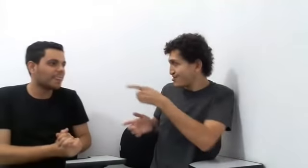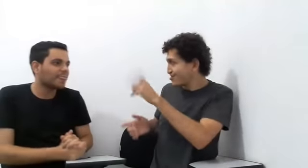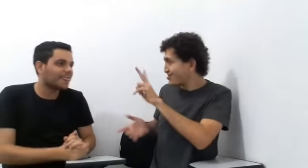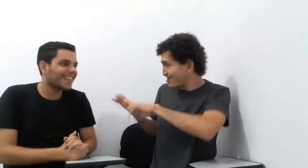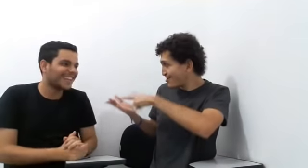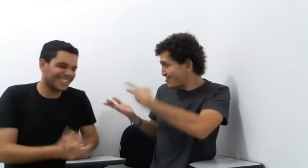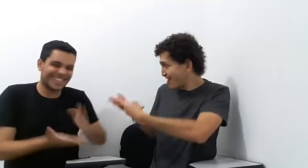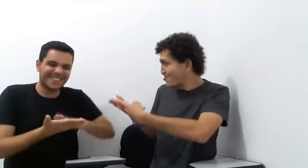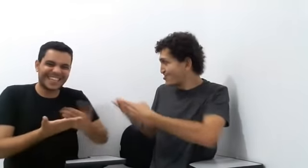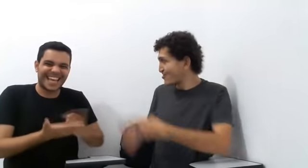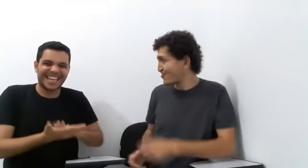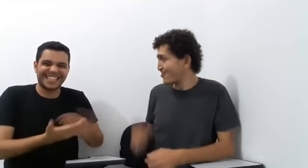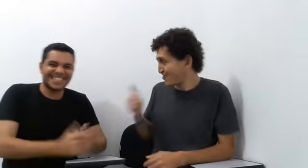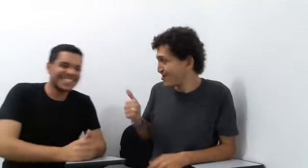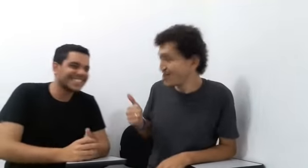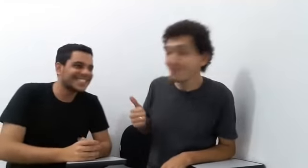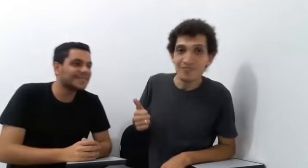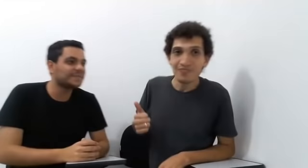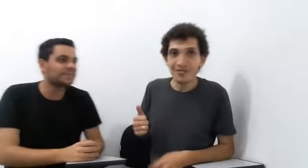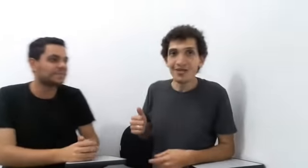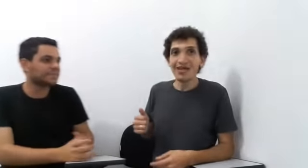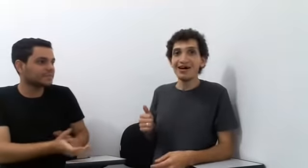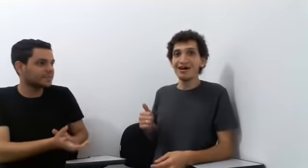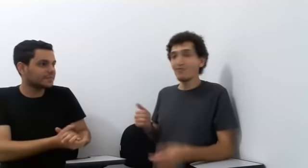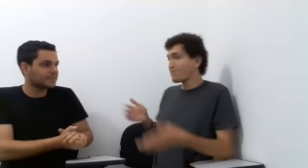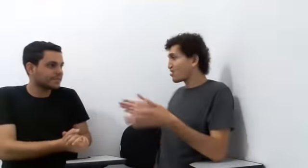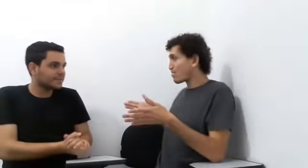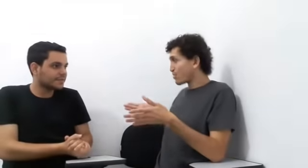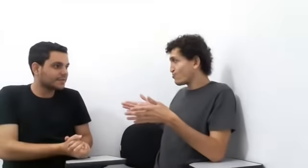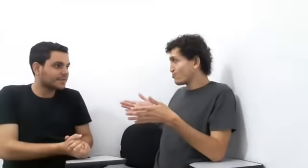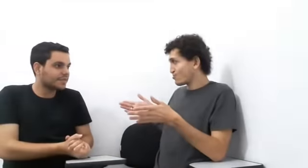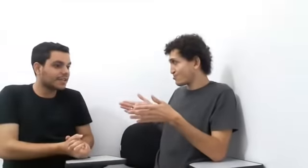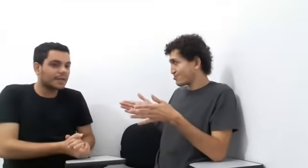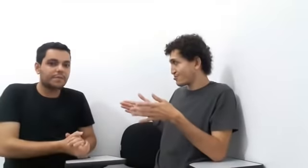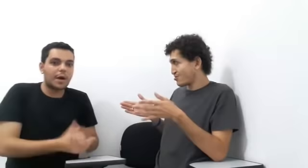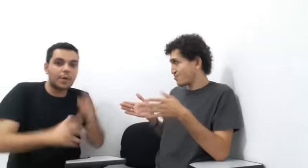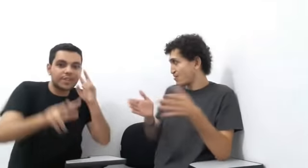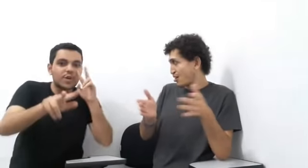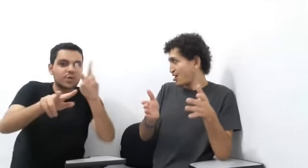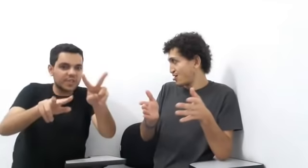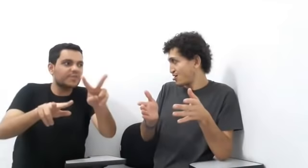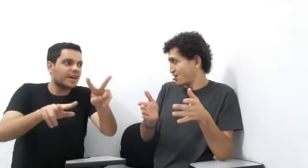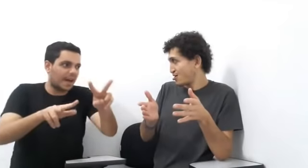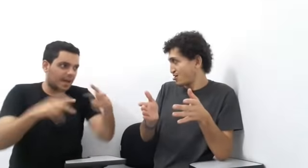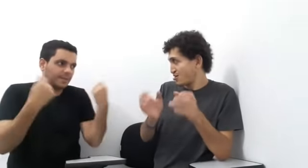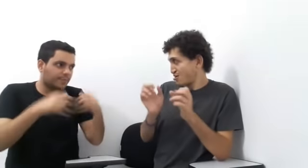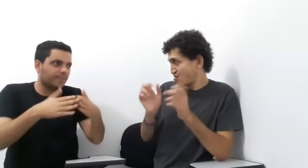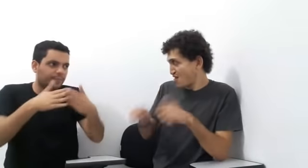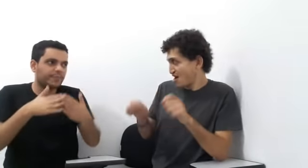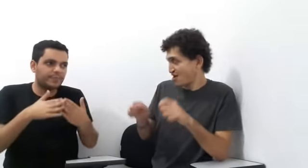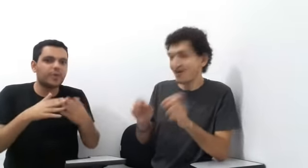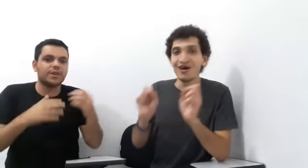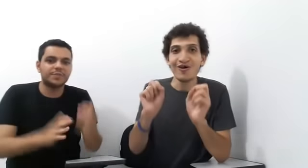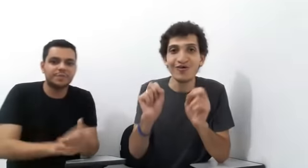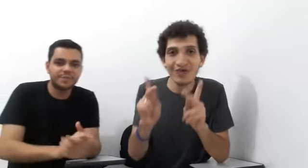isso aí. Eu vou virar para curva? Eu acho que eu consigo ver lá. Né? Pode. Ok.